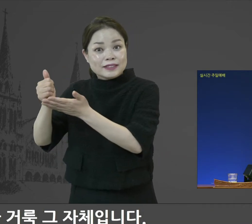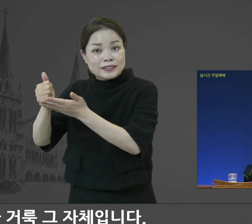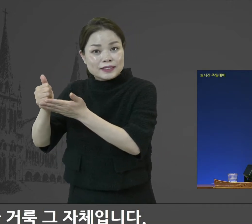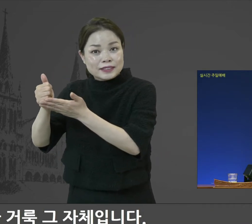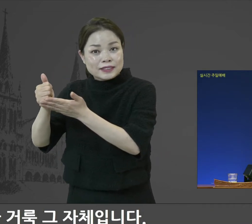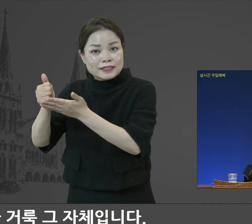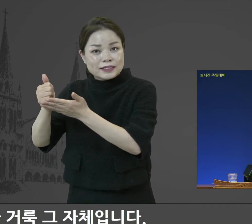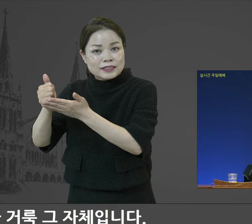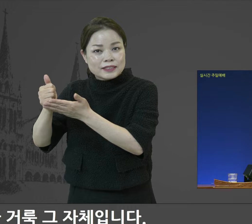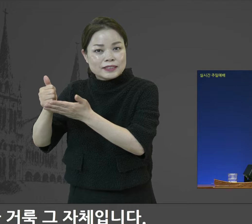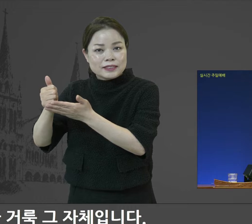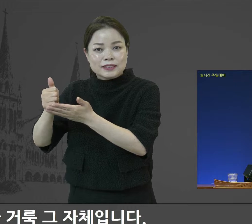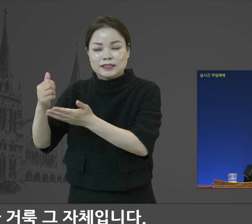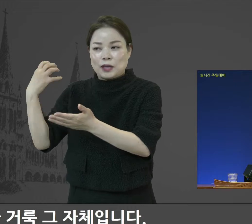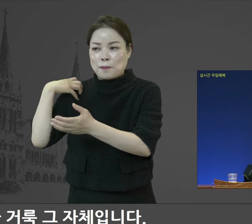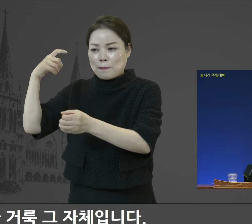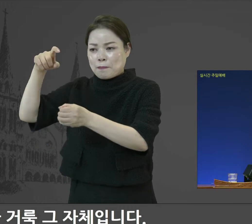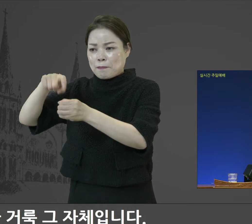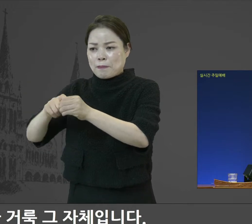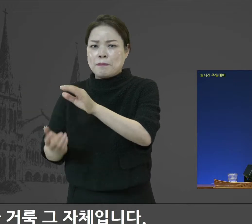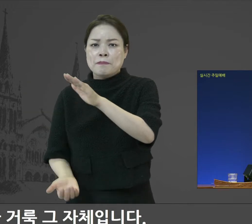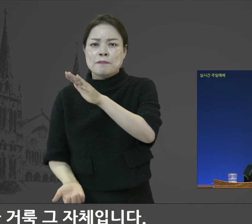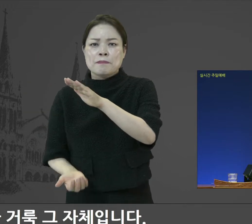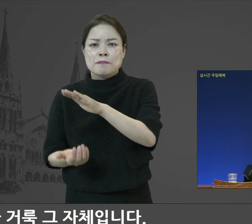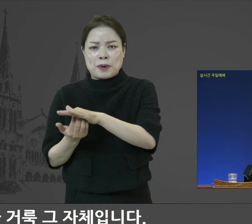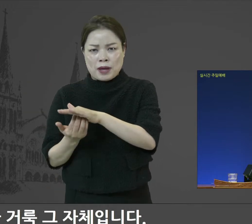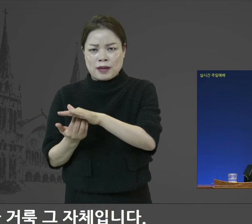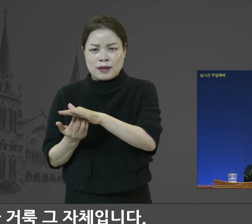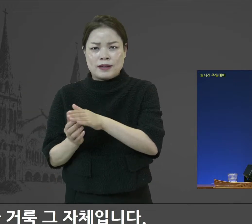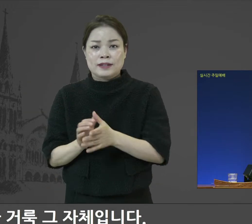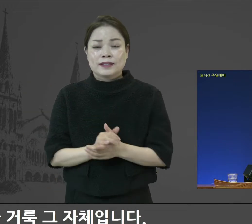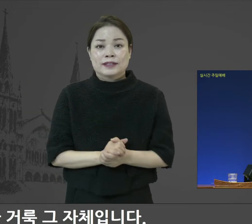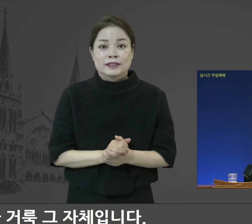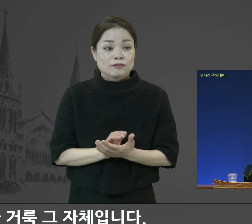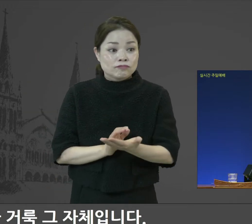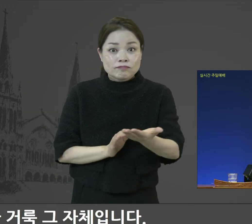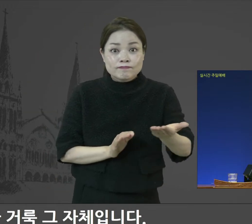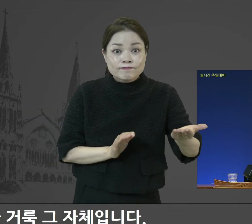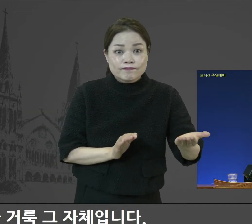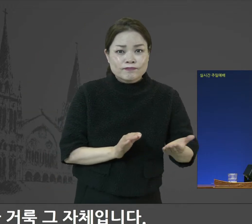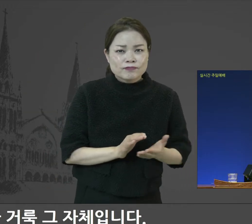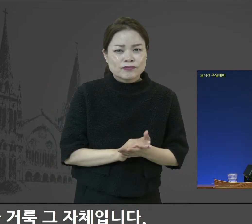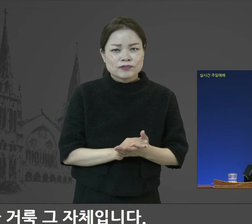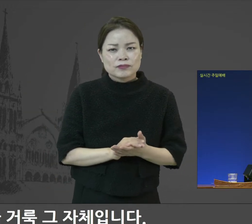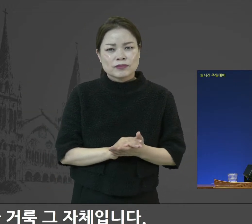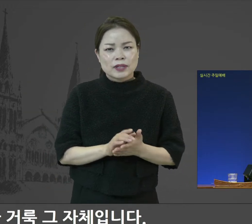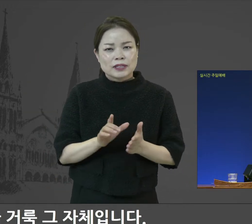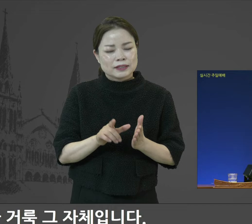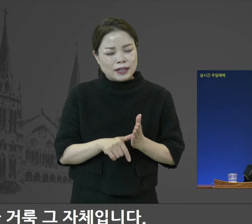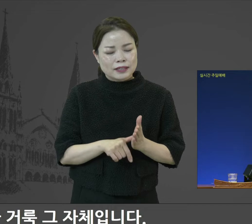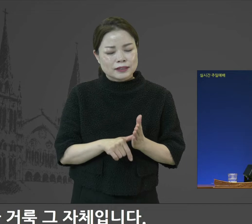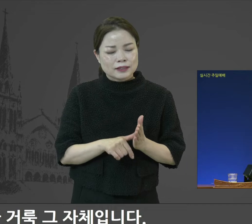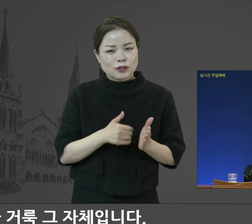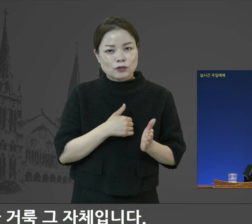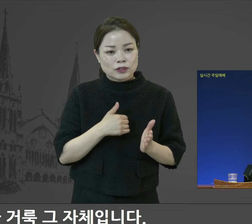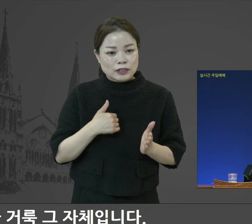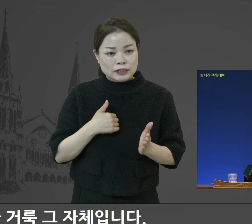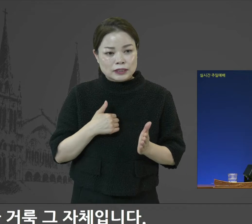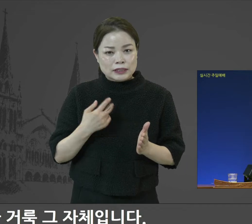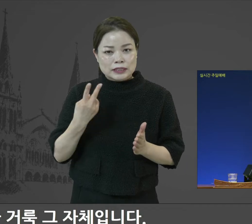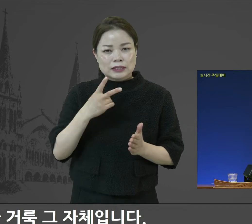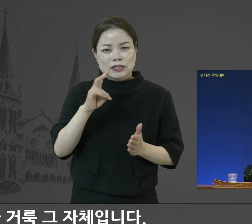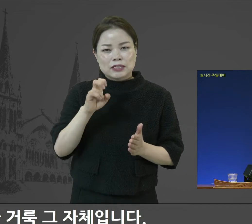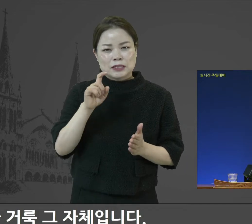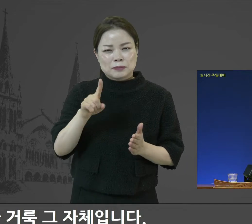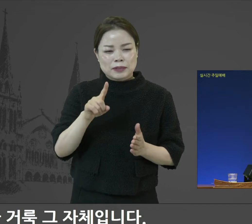큰 일을 행하셨다, 이렇게 선포하는 겁니다. 여러분, 조금 시간 여백 내서 지나가는